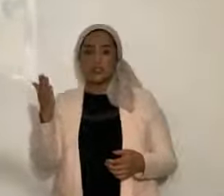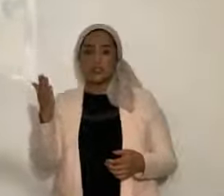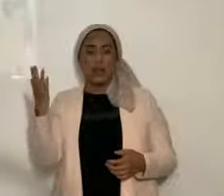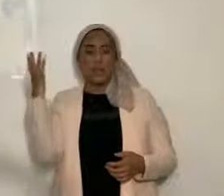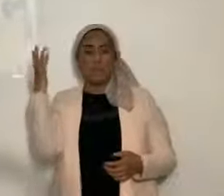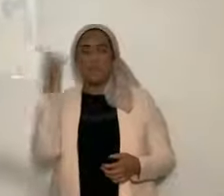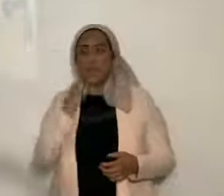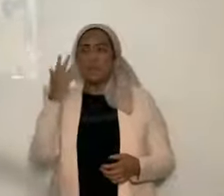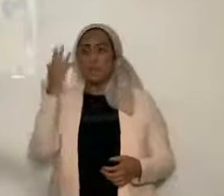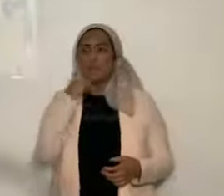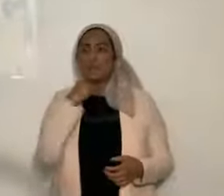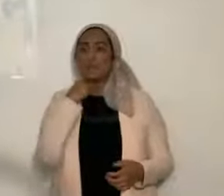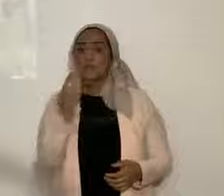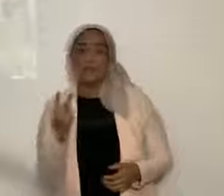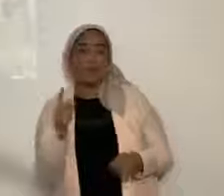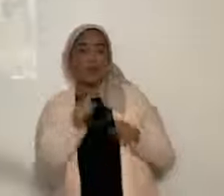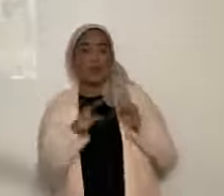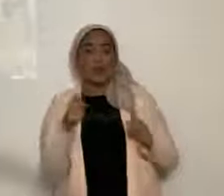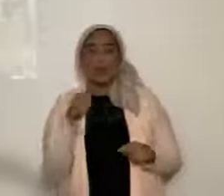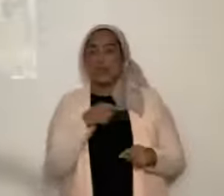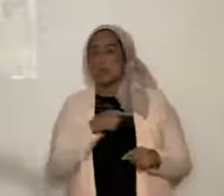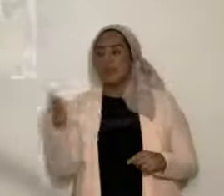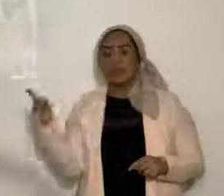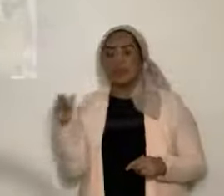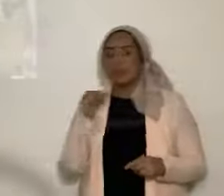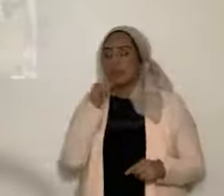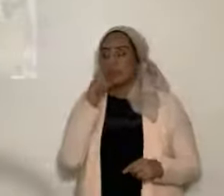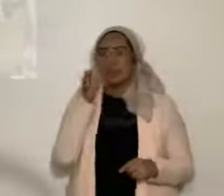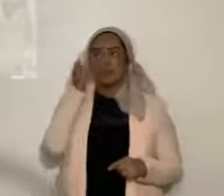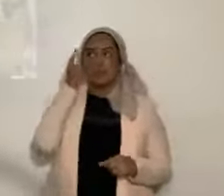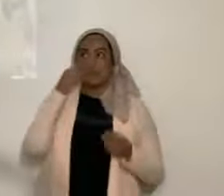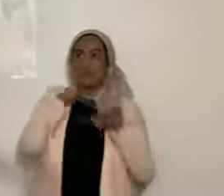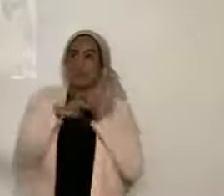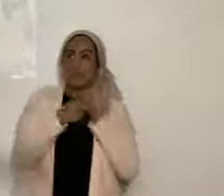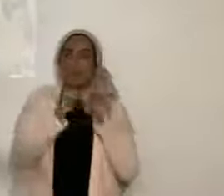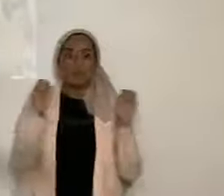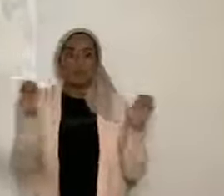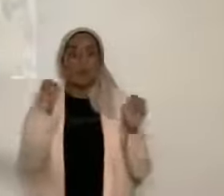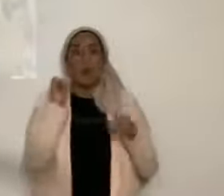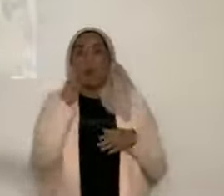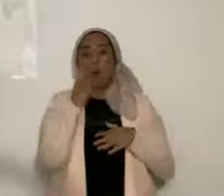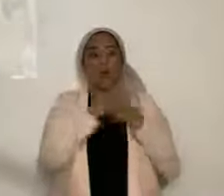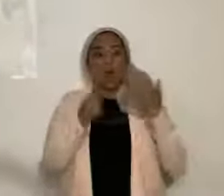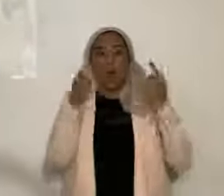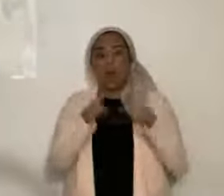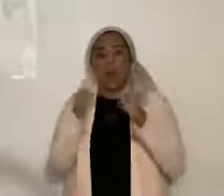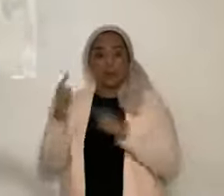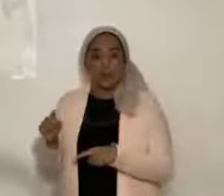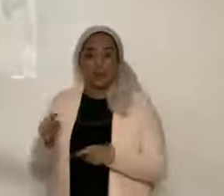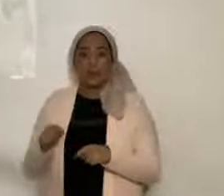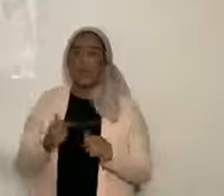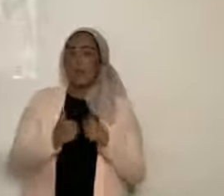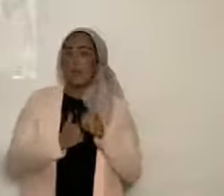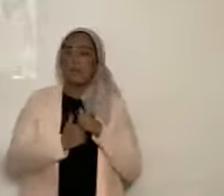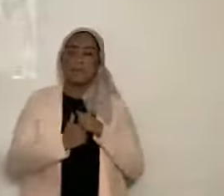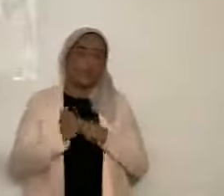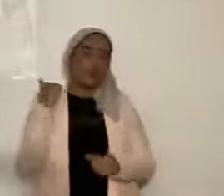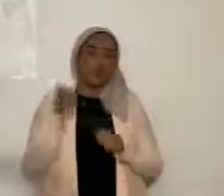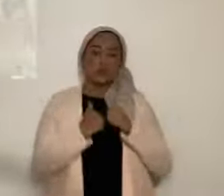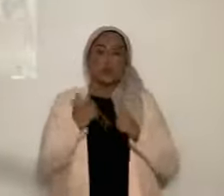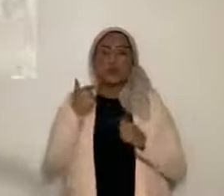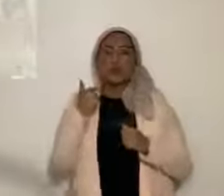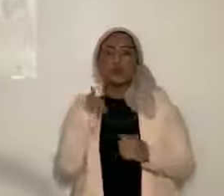celestial, pero no tener idea de lo que significa ni de lo que está pasando. La gran mayoría,